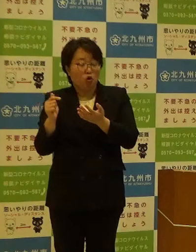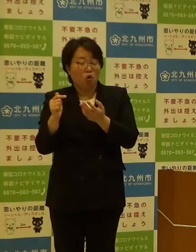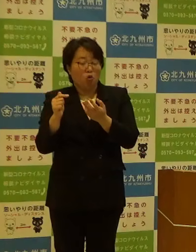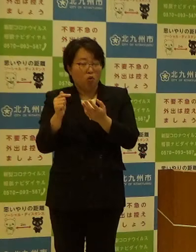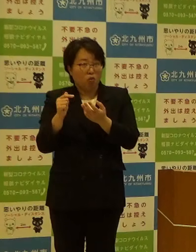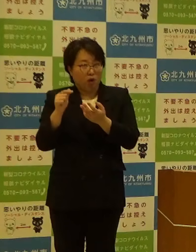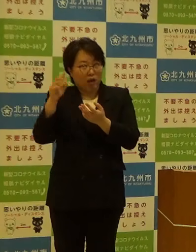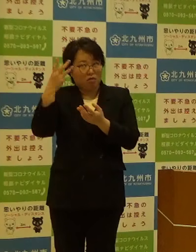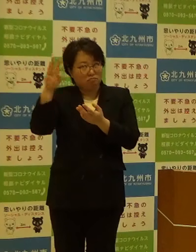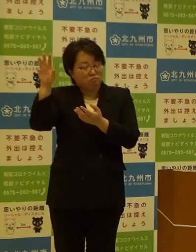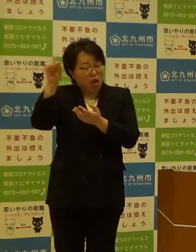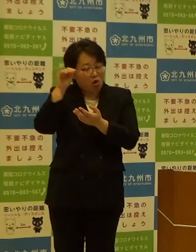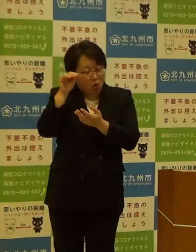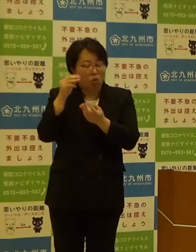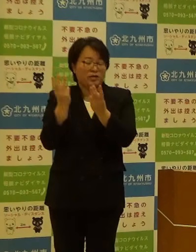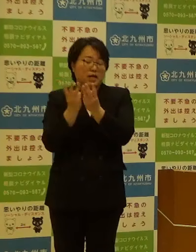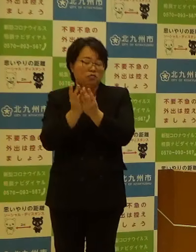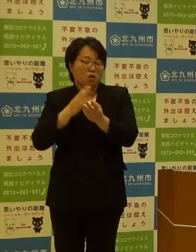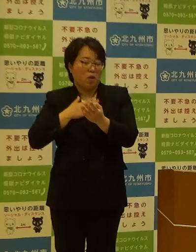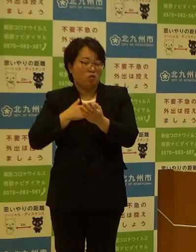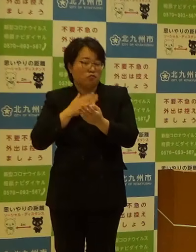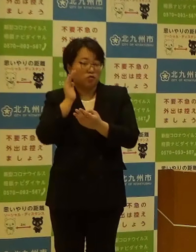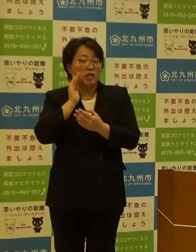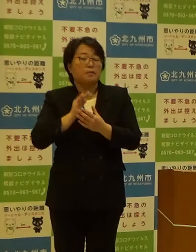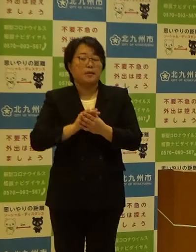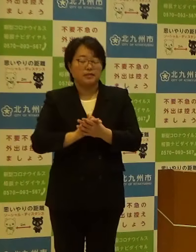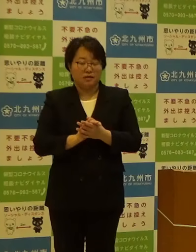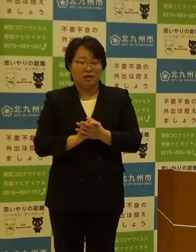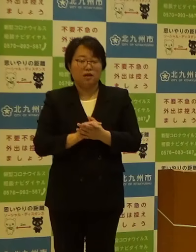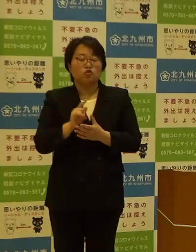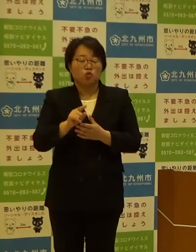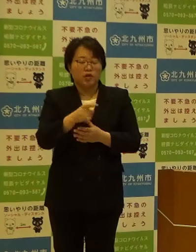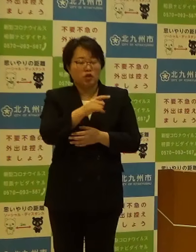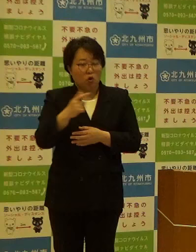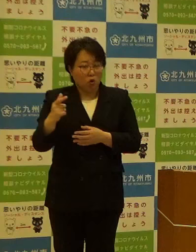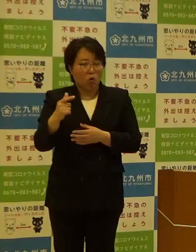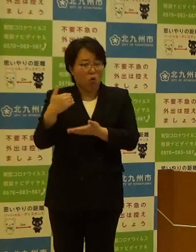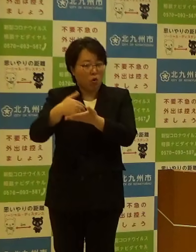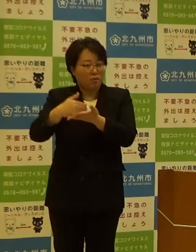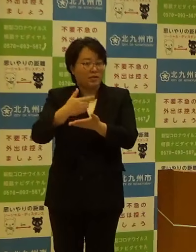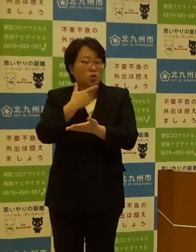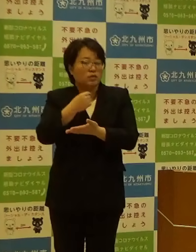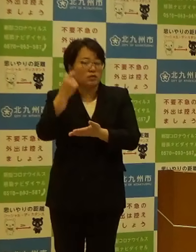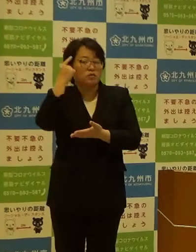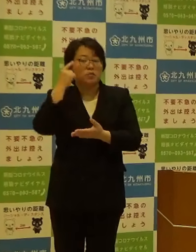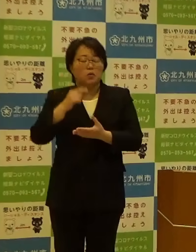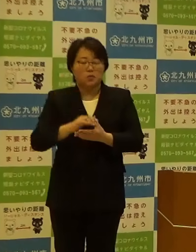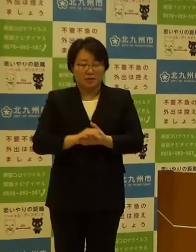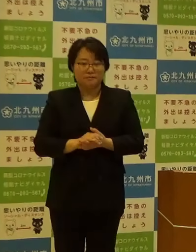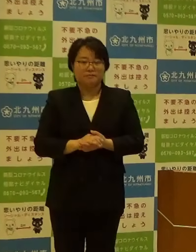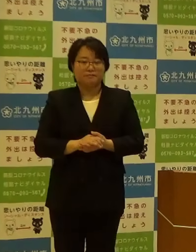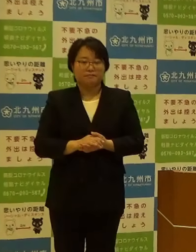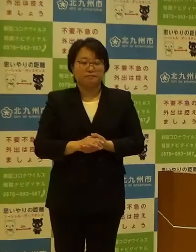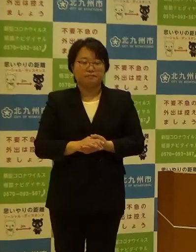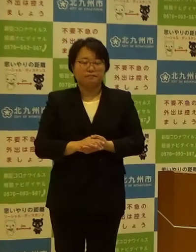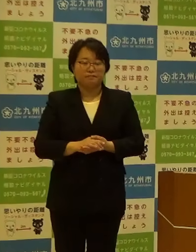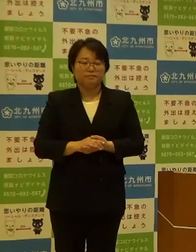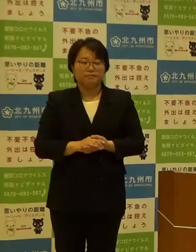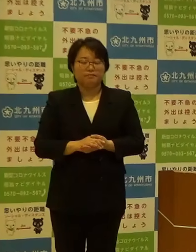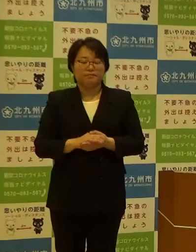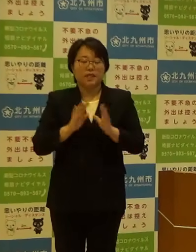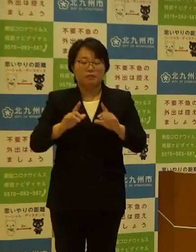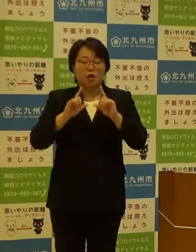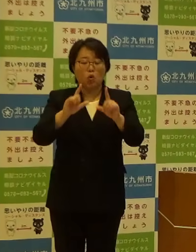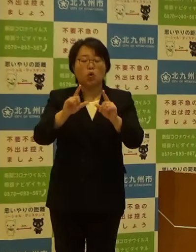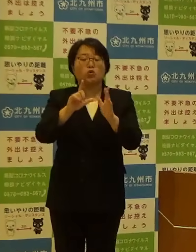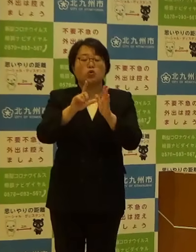教えていただきたいのと、合わせてその評価についてもお願いします。 直近の数字はここであれば言い方がお願いい